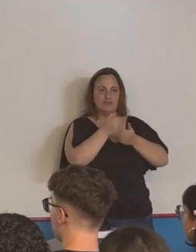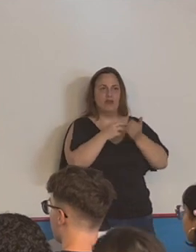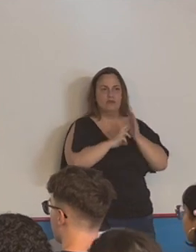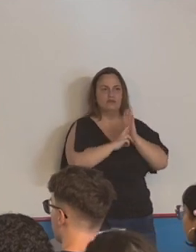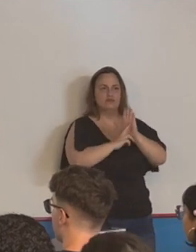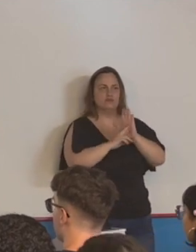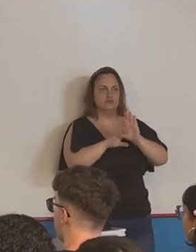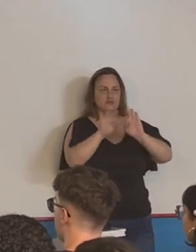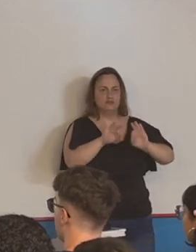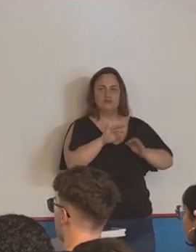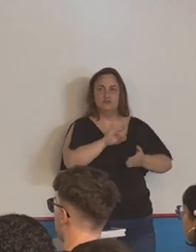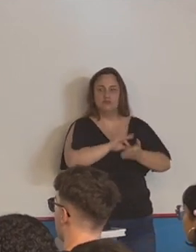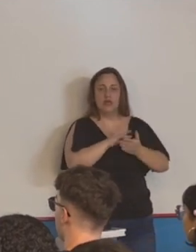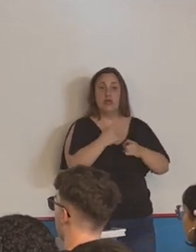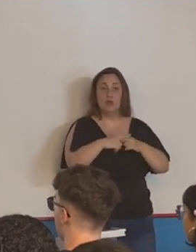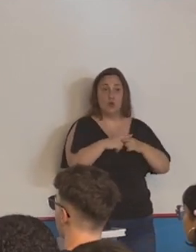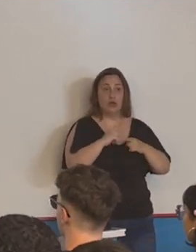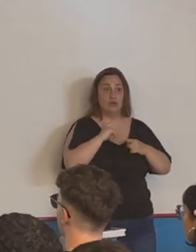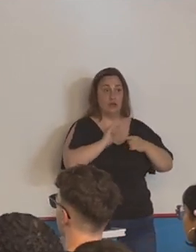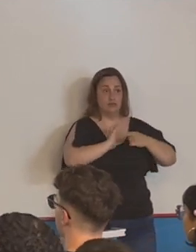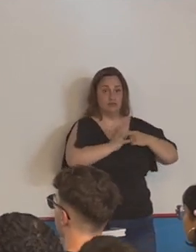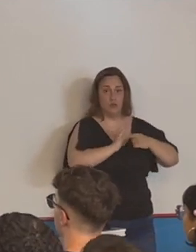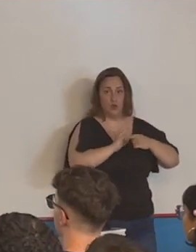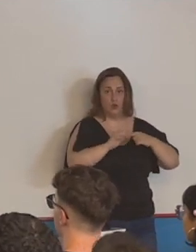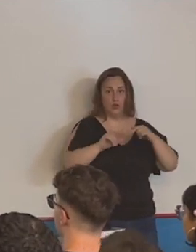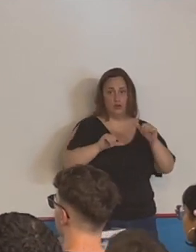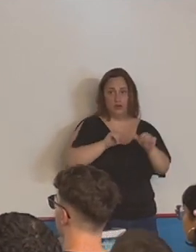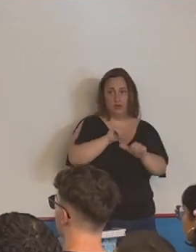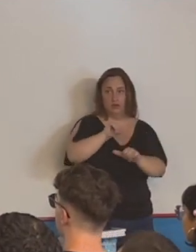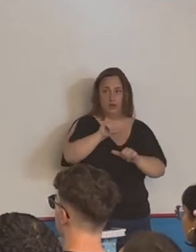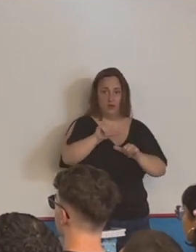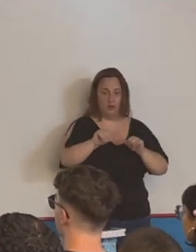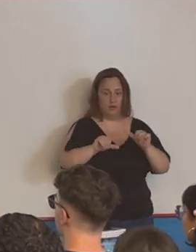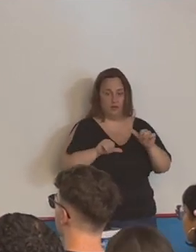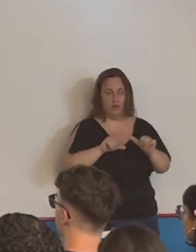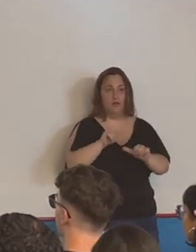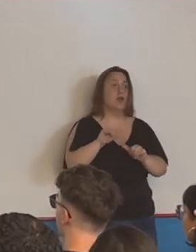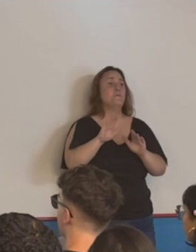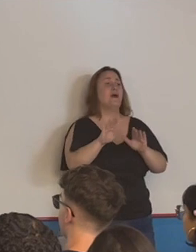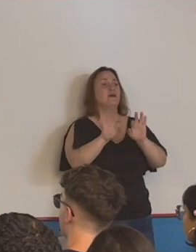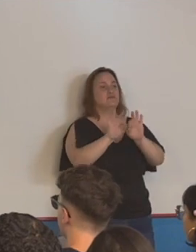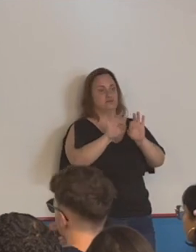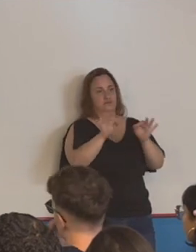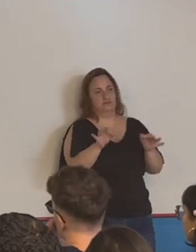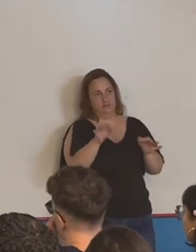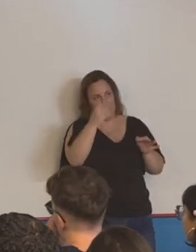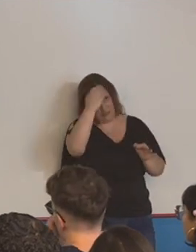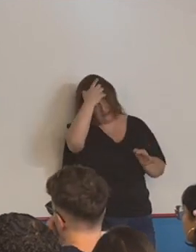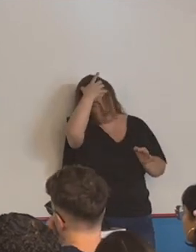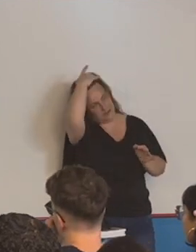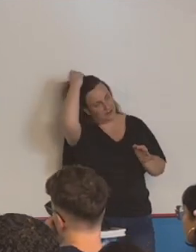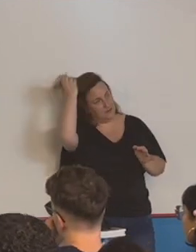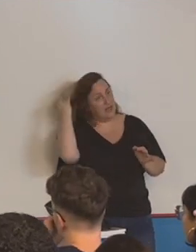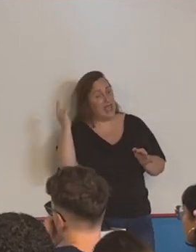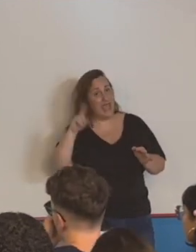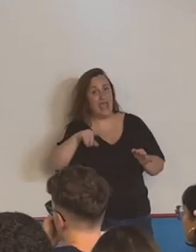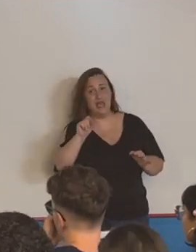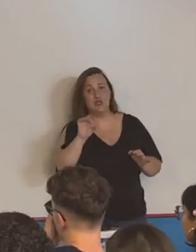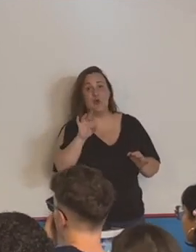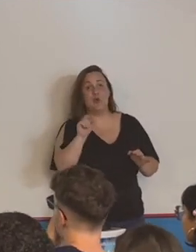ele tem um motor e ele se mexe, mas são movimentos super simples, tá? Era mais uma questão para criar motivo para a